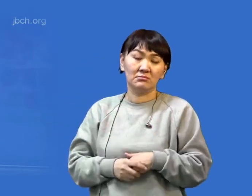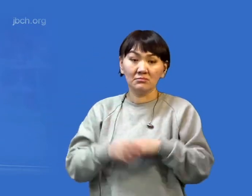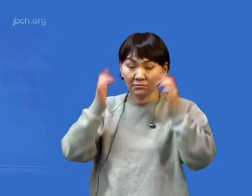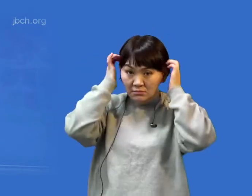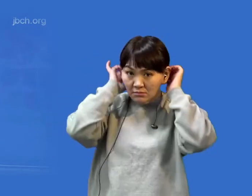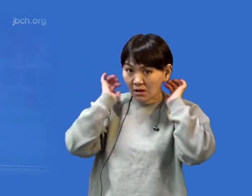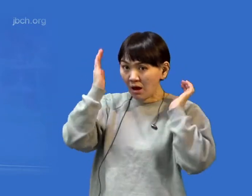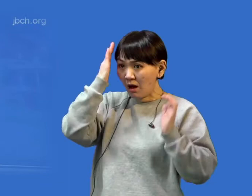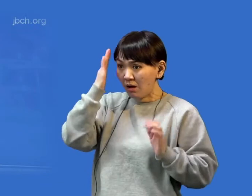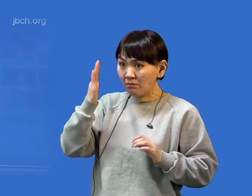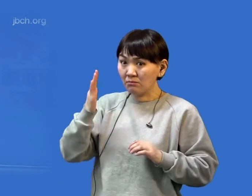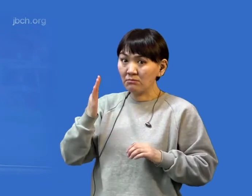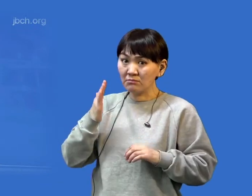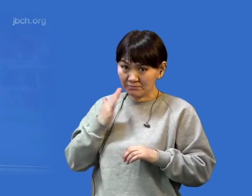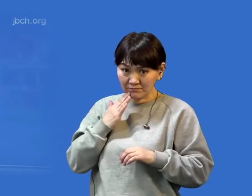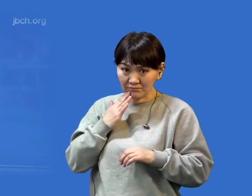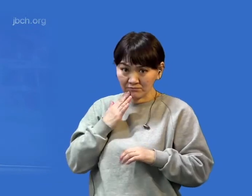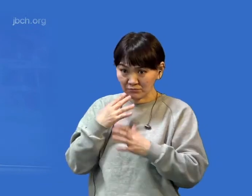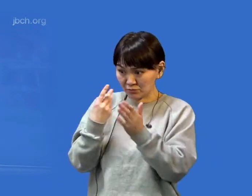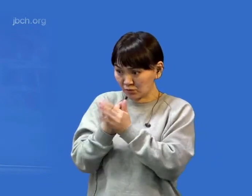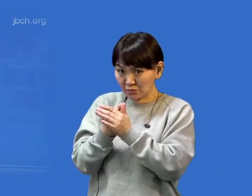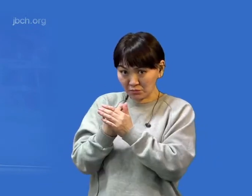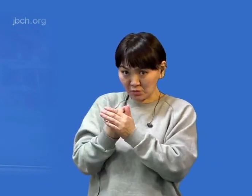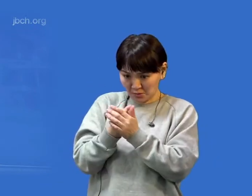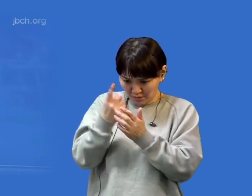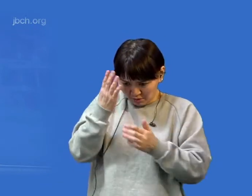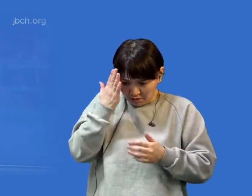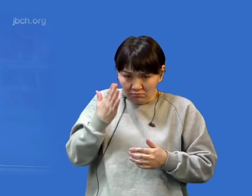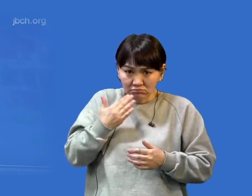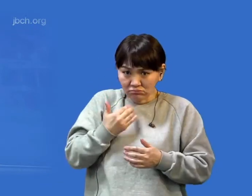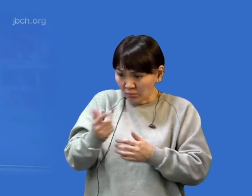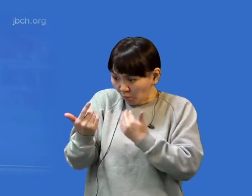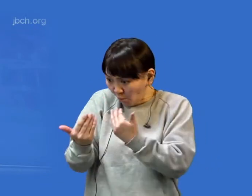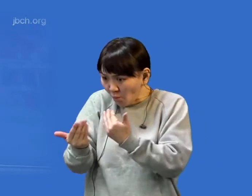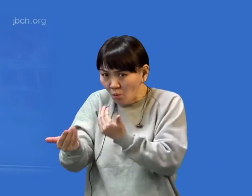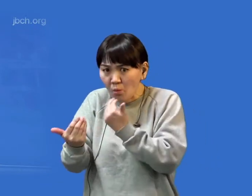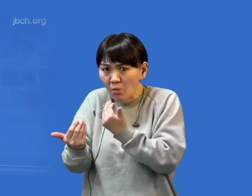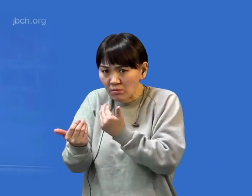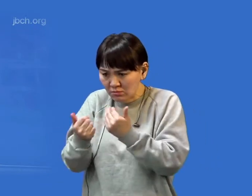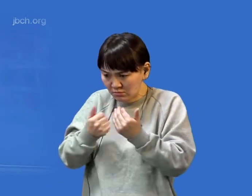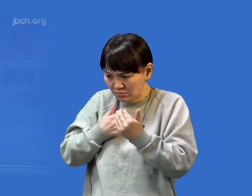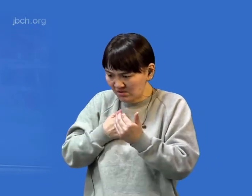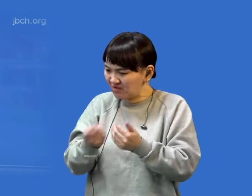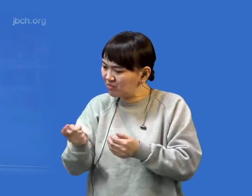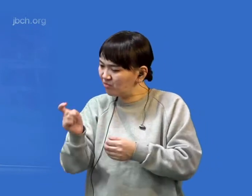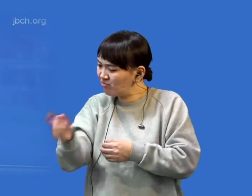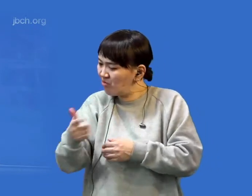эцэг их нь үхэхдээ хүртэл үр хүүхдээ орхихгүй харин үр хүүхд нь эцэг ихийг орхиод